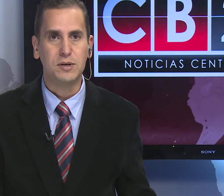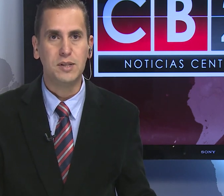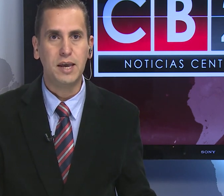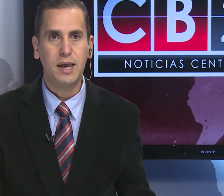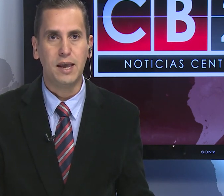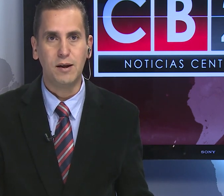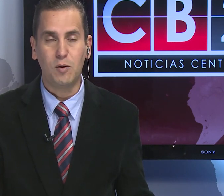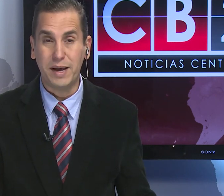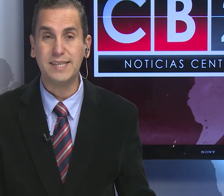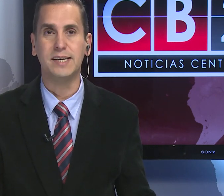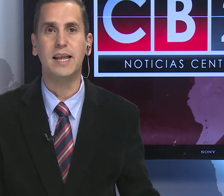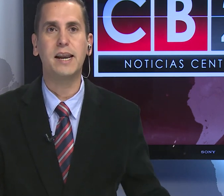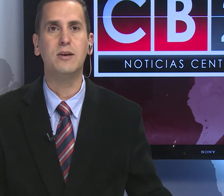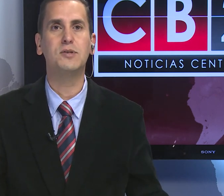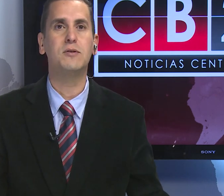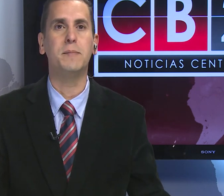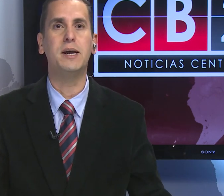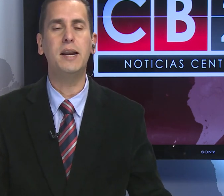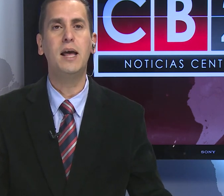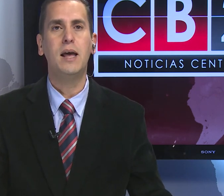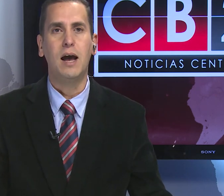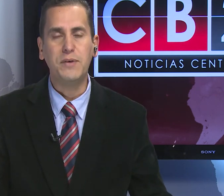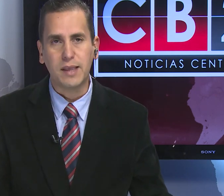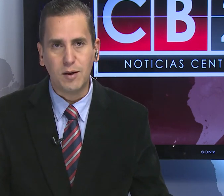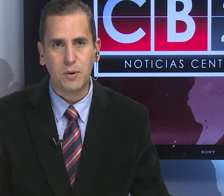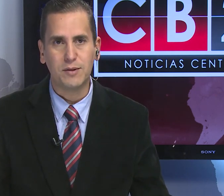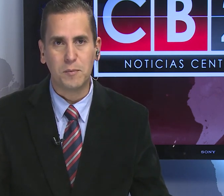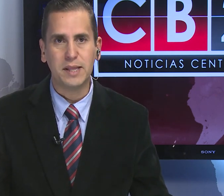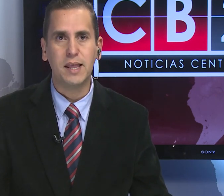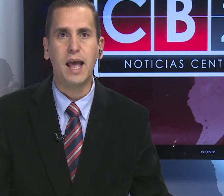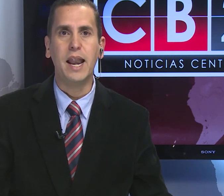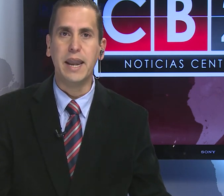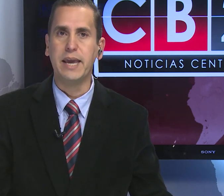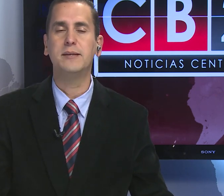ciudadanos de los países de la región centroamericana afectados por la tormenta Nate.